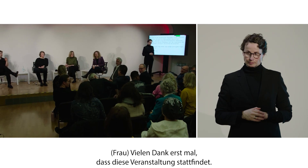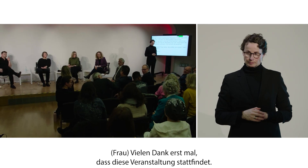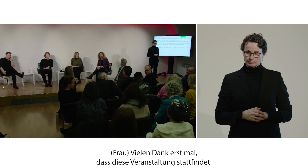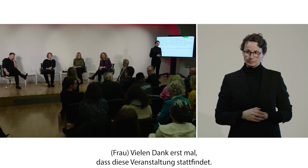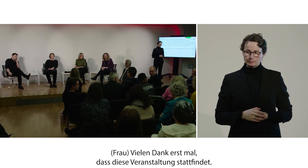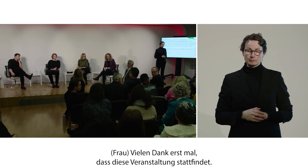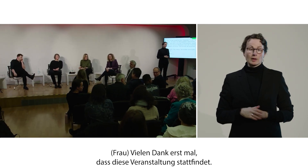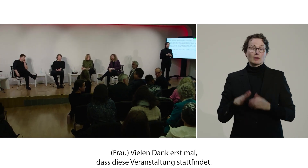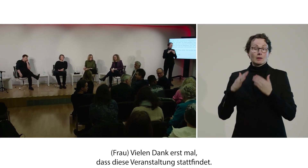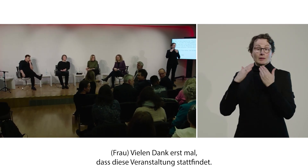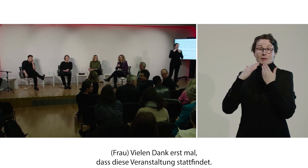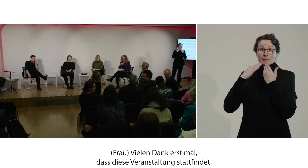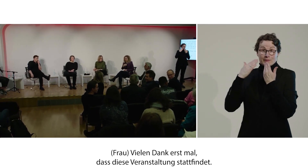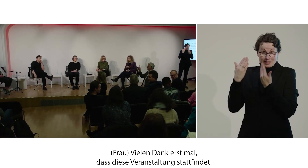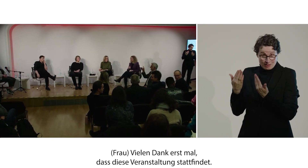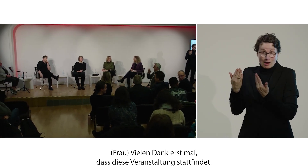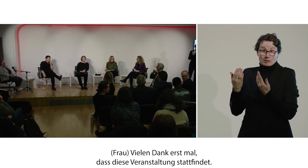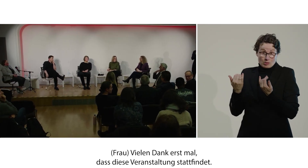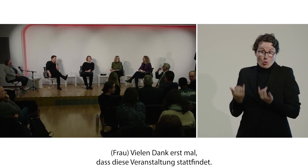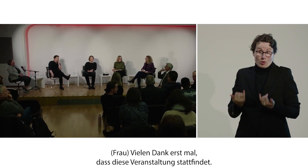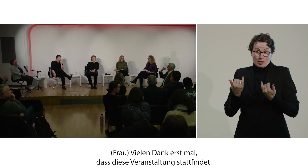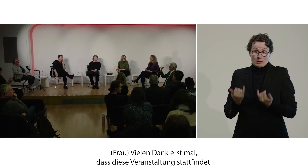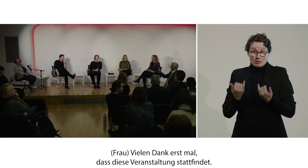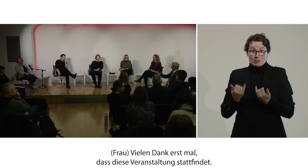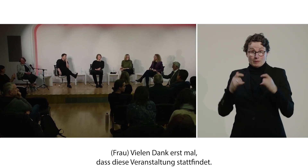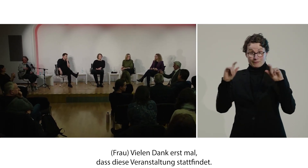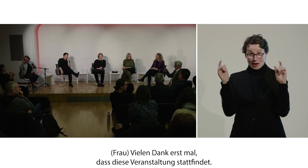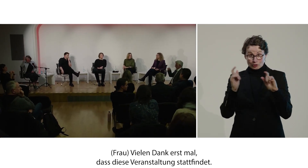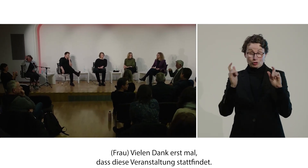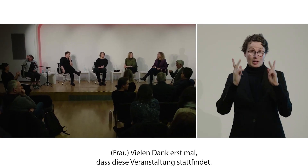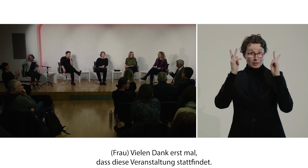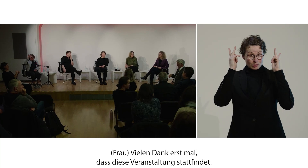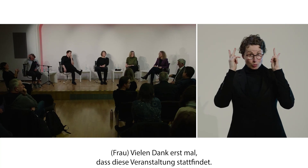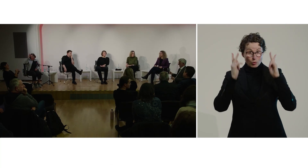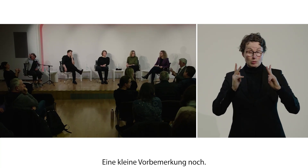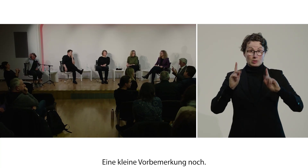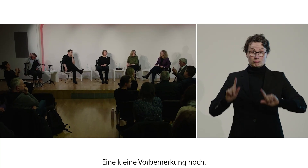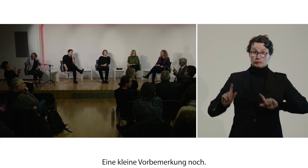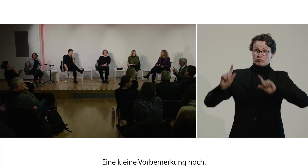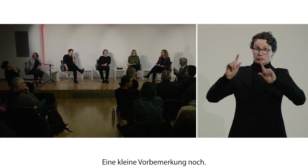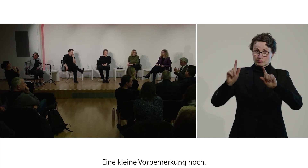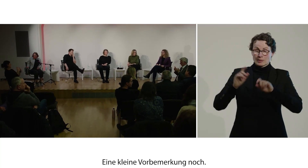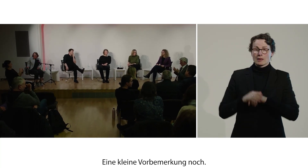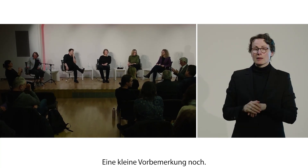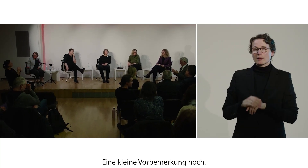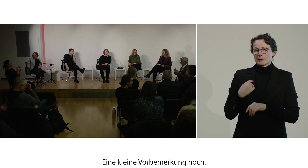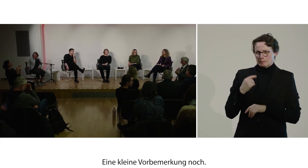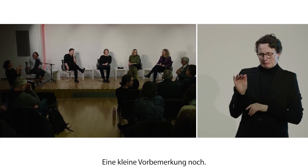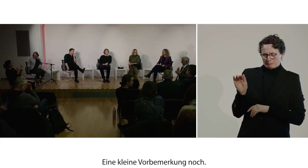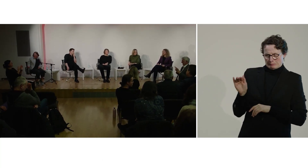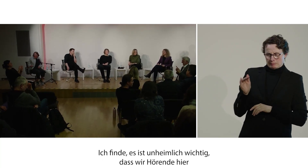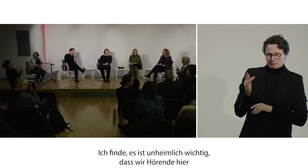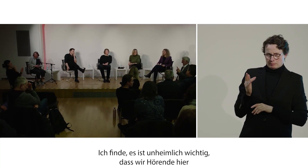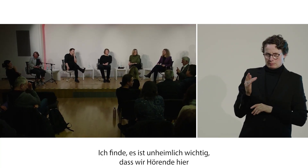Vielen Dank erstmal heute, dass diese Veranstaltung stattfindet. Eine kleine Vorbemerkung